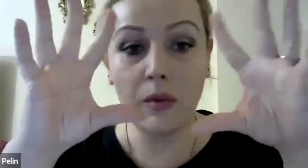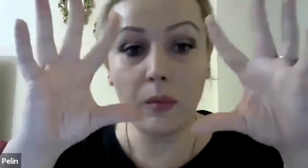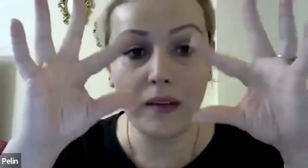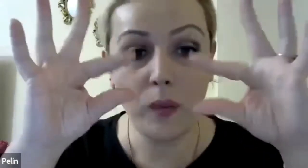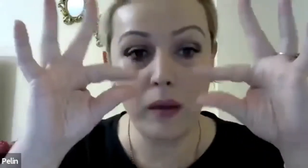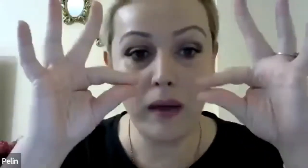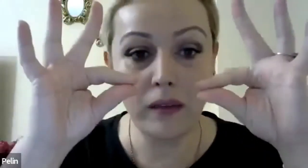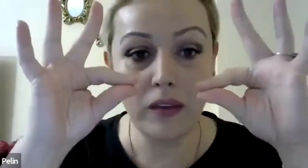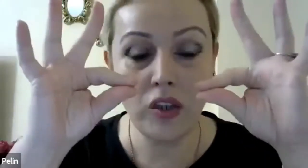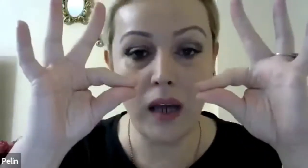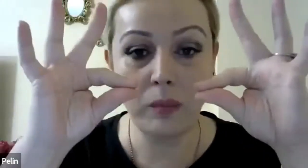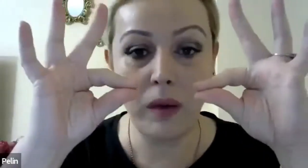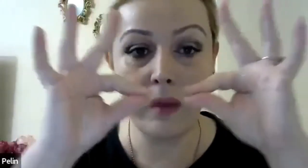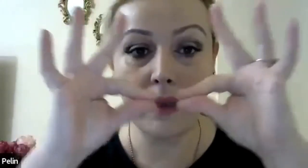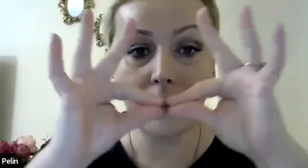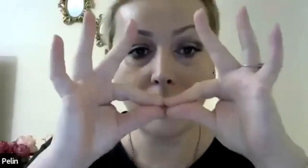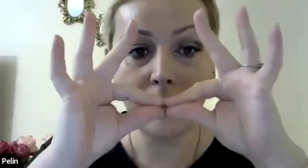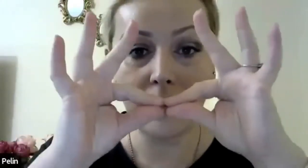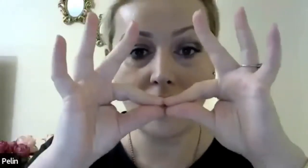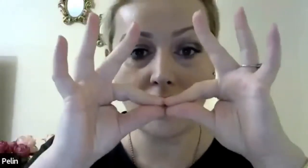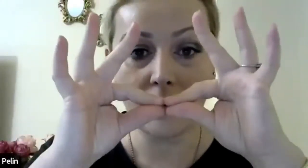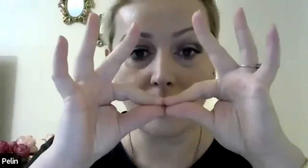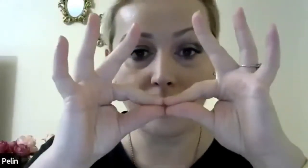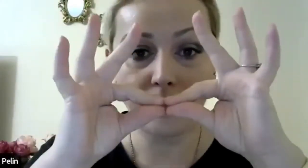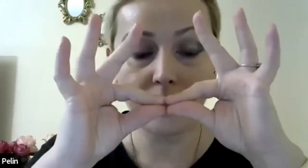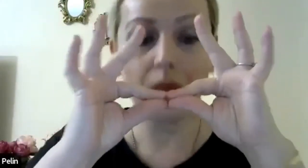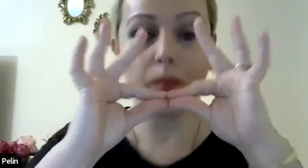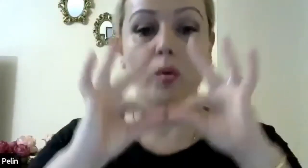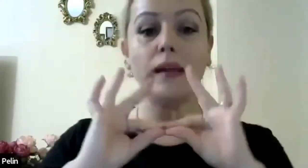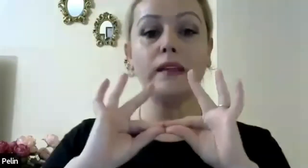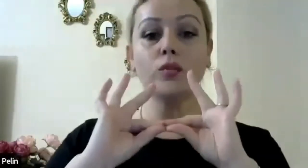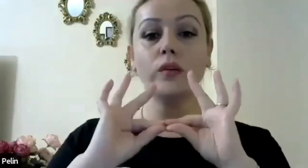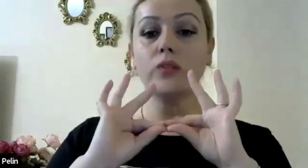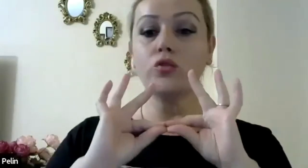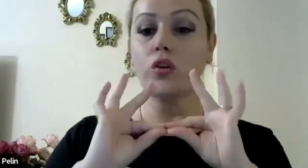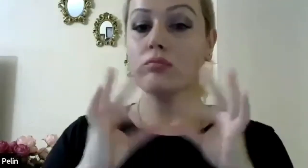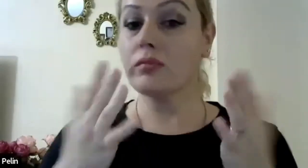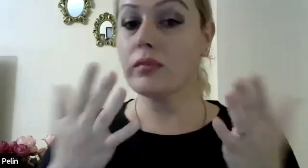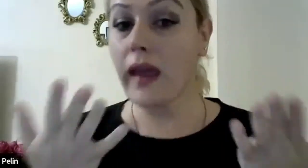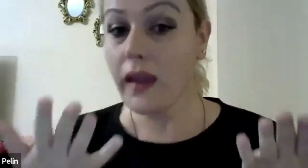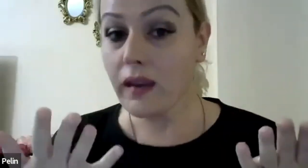baş parmağını ve işaret parmaklarını birleştirdim. Böyle yana doğru açıyorum. Ne?